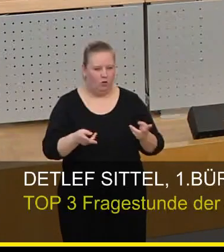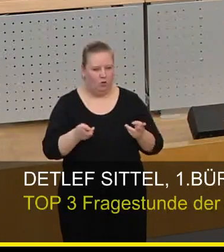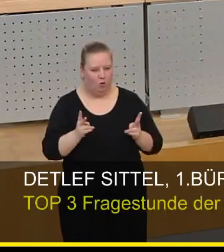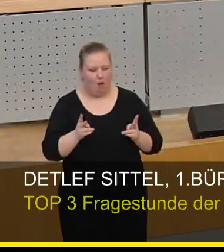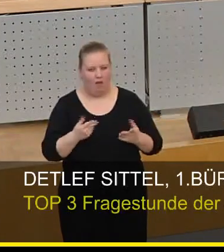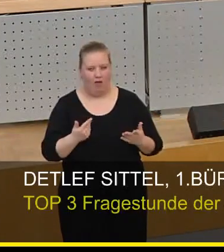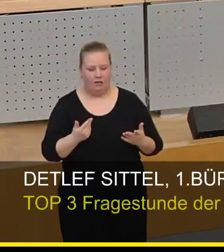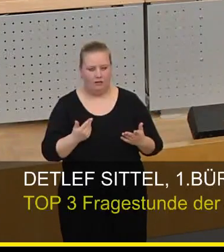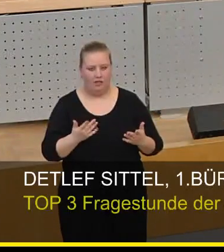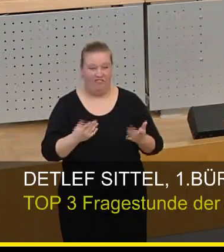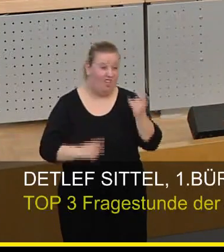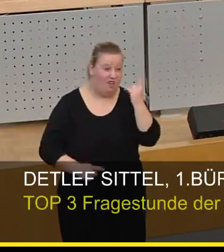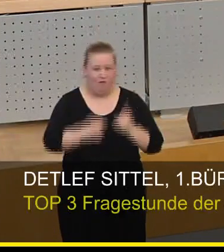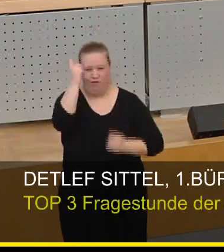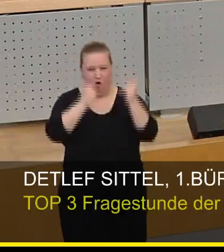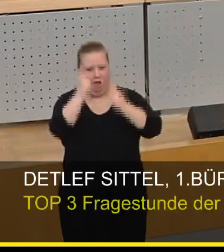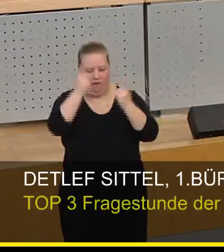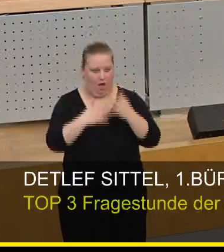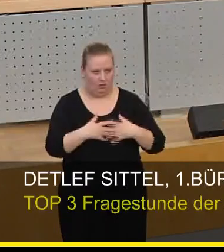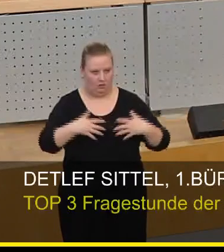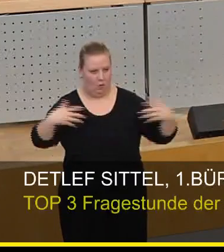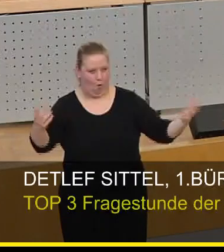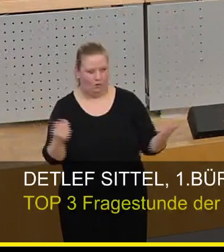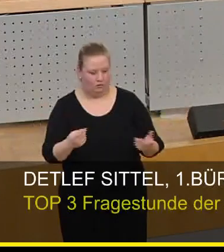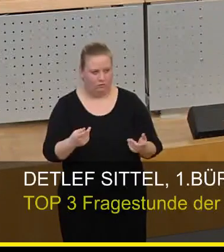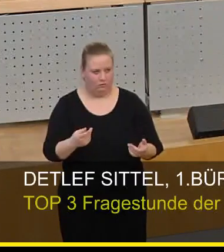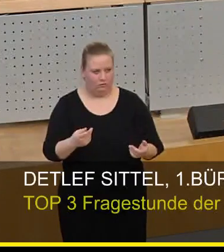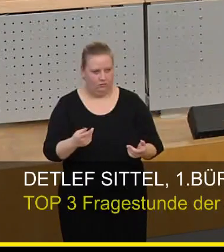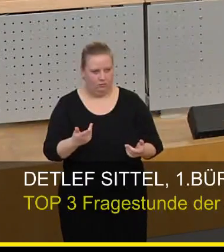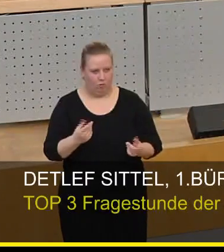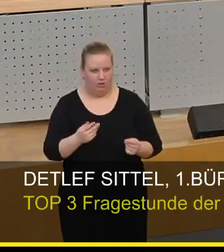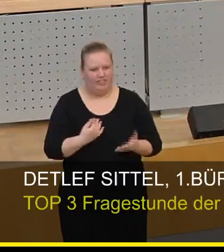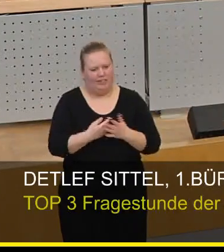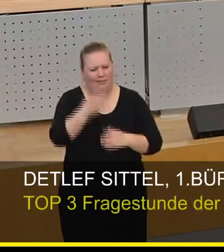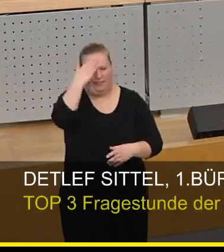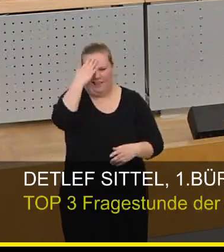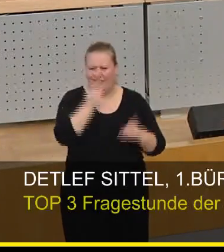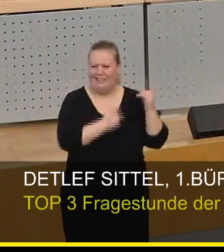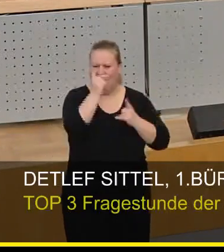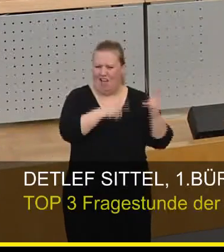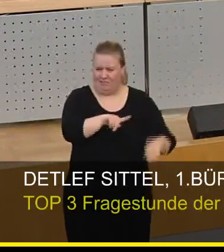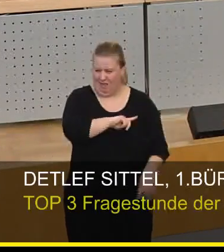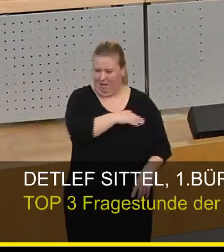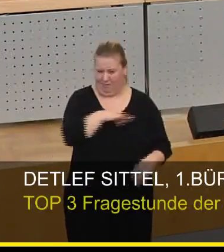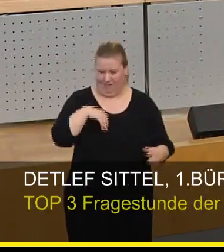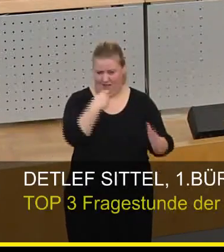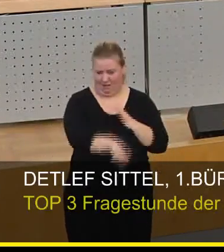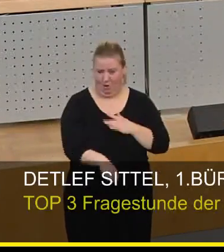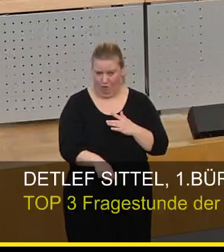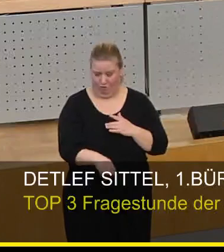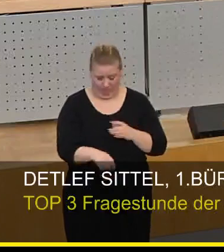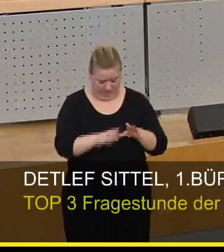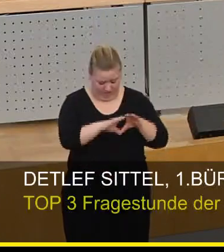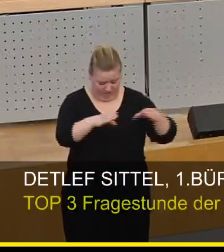als großes, aufgebautes Feuerwerk empfindet, wenn man sich die Dinge, die man zu Silvester ja frei erwerben kann, halt anschaut, die Batterien